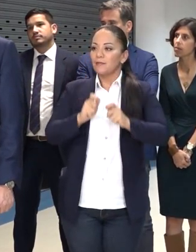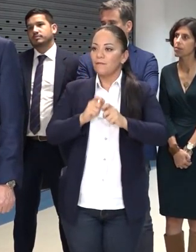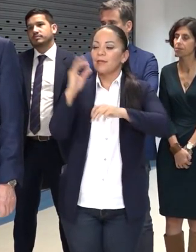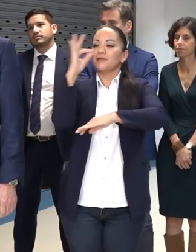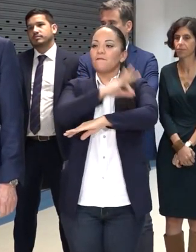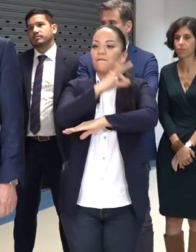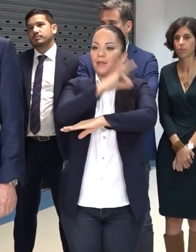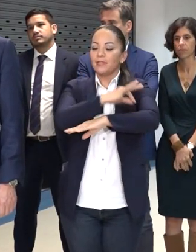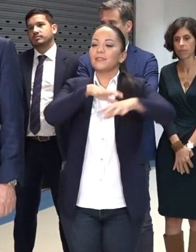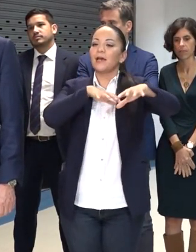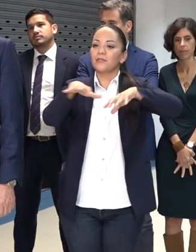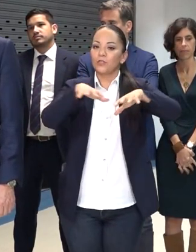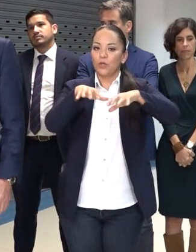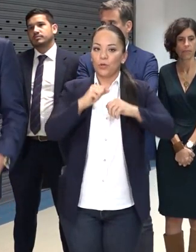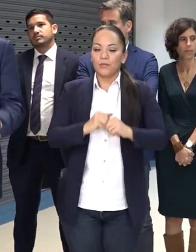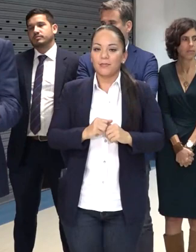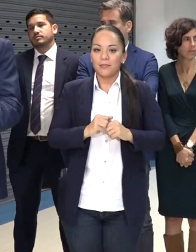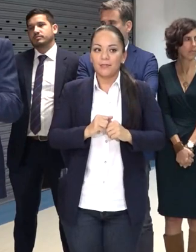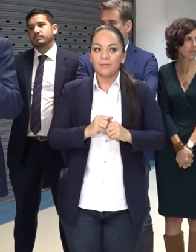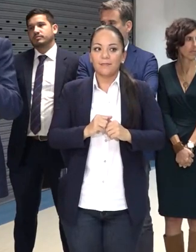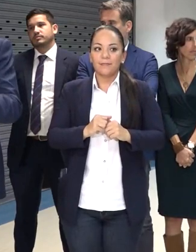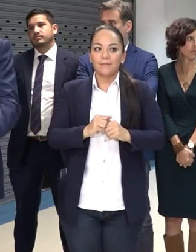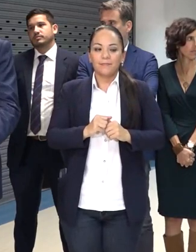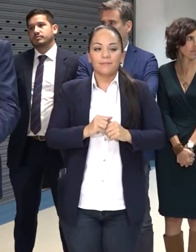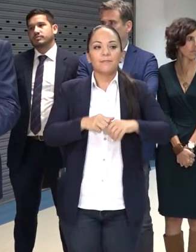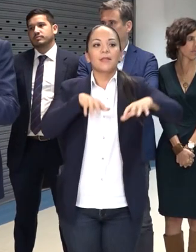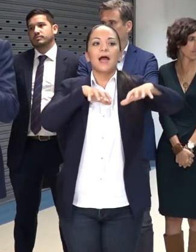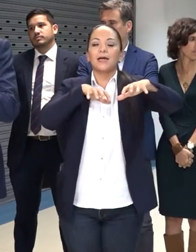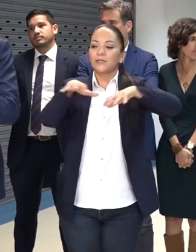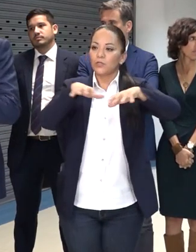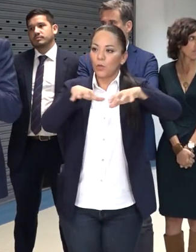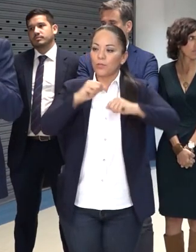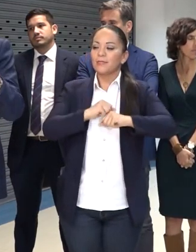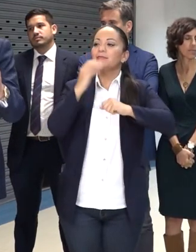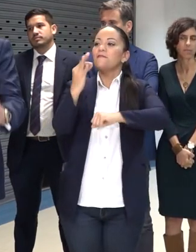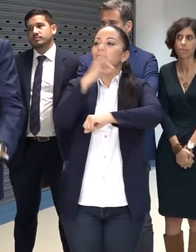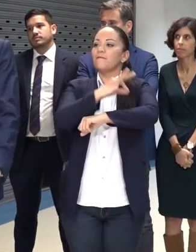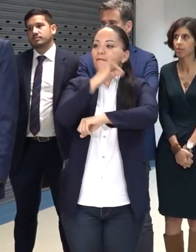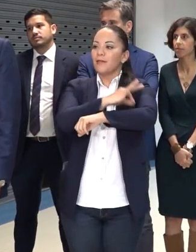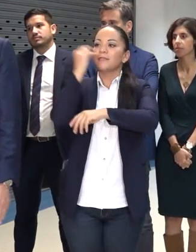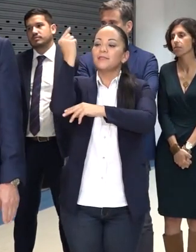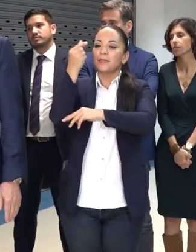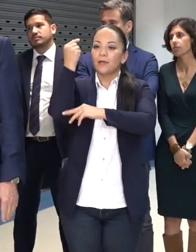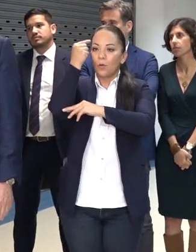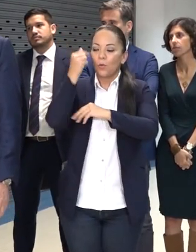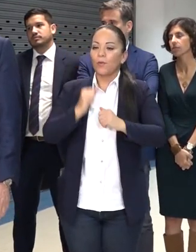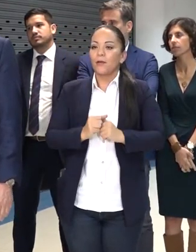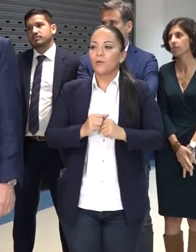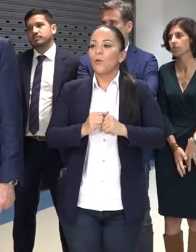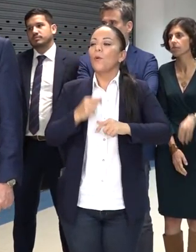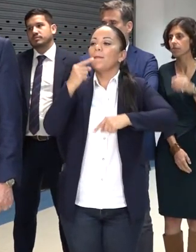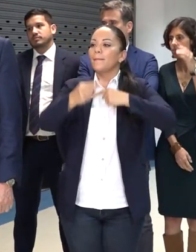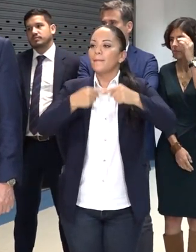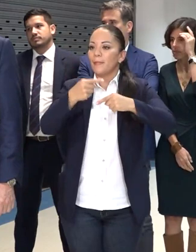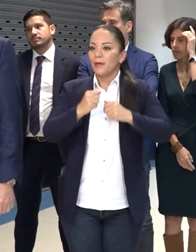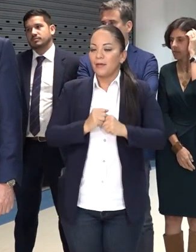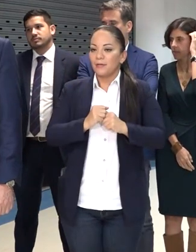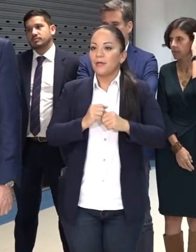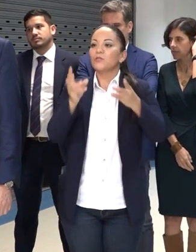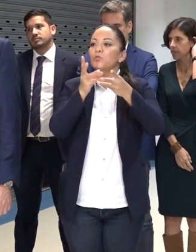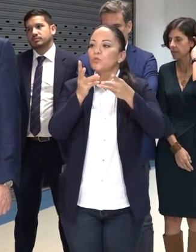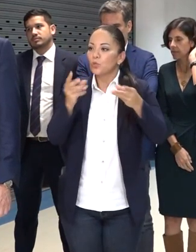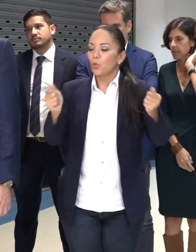y fechas y acciones en las, o más bien, acciones y las fechas en que el gobierno va